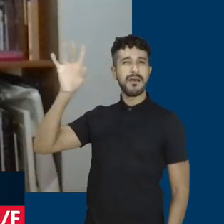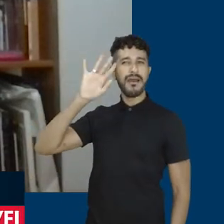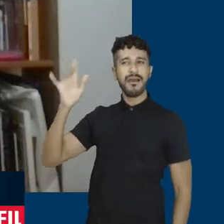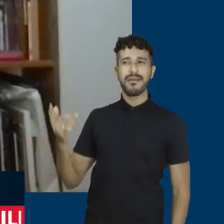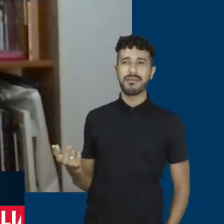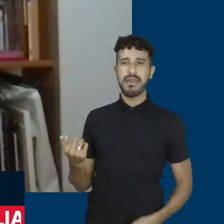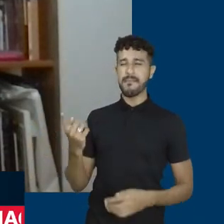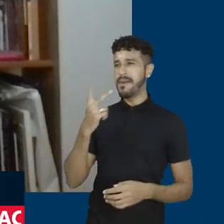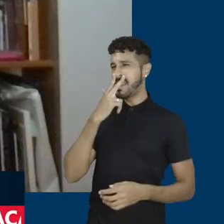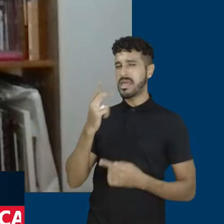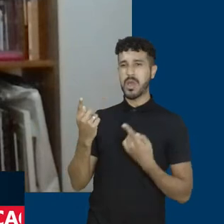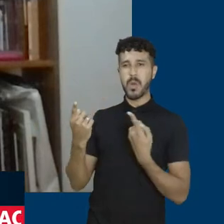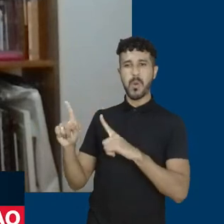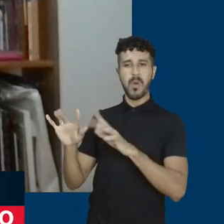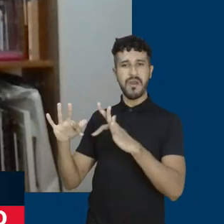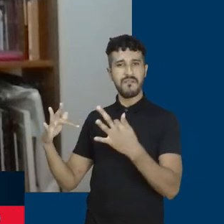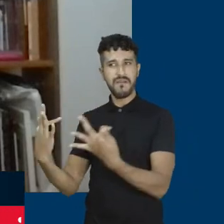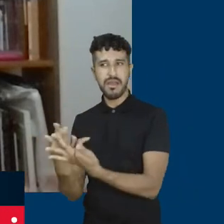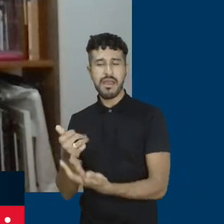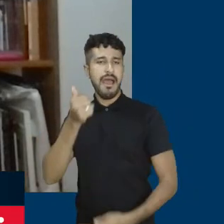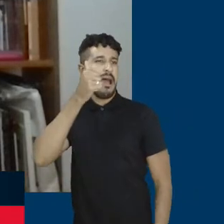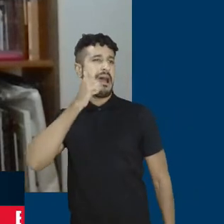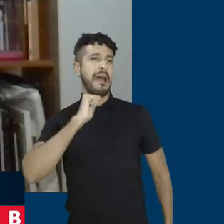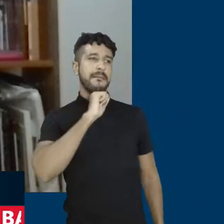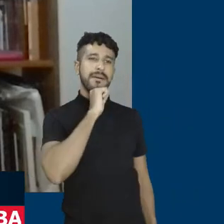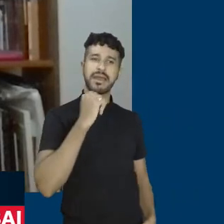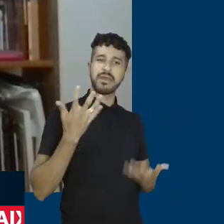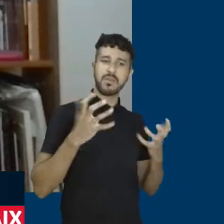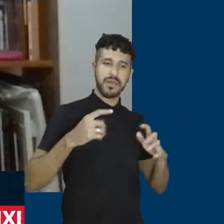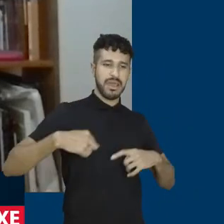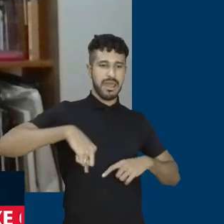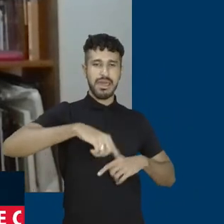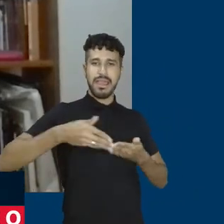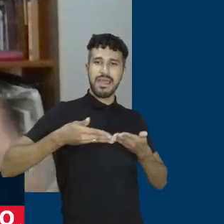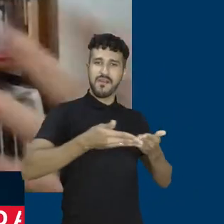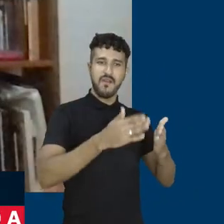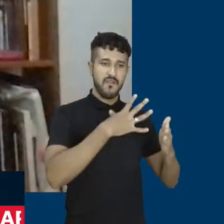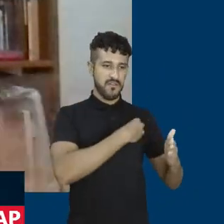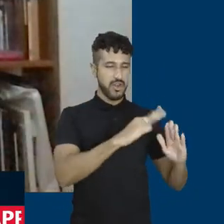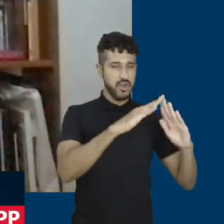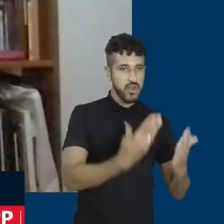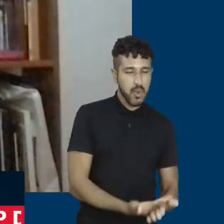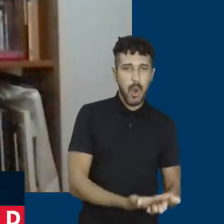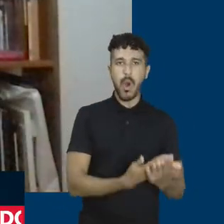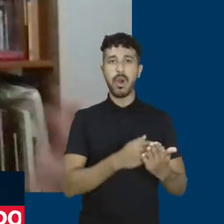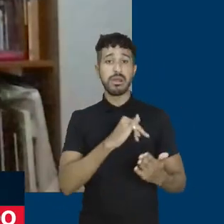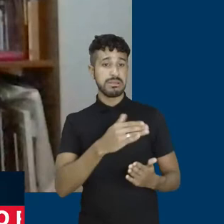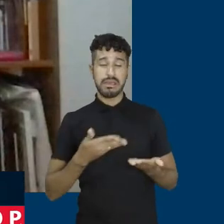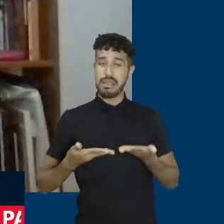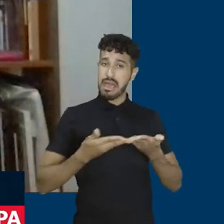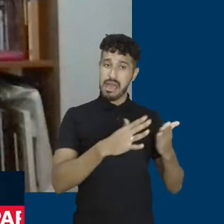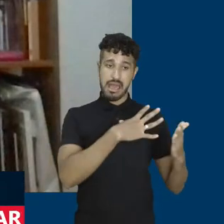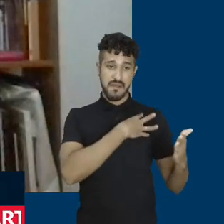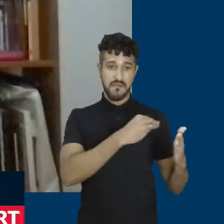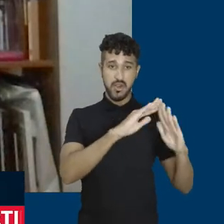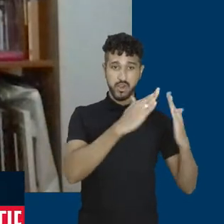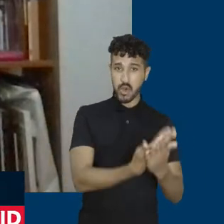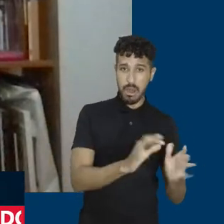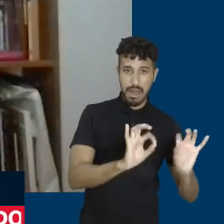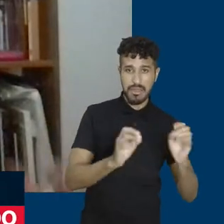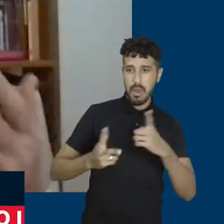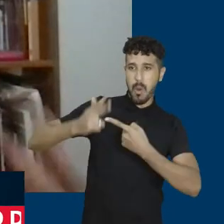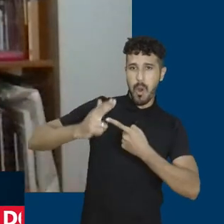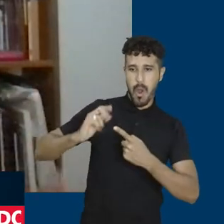punir a família, né? Ai, a mãe não quer levar o menino na escola, então se ela não levar o menino na escola, nós vamos cortar o Bolsa